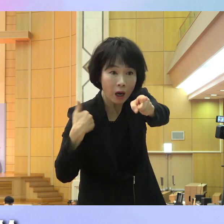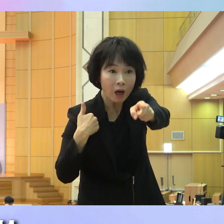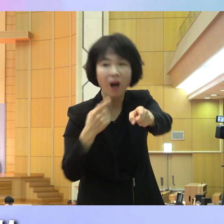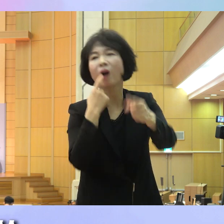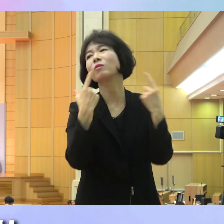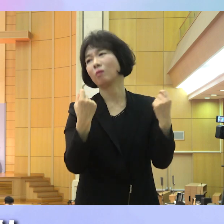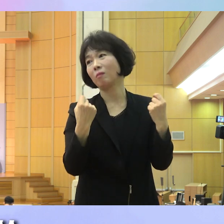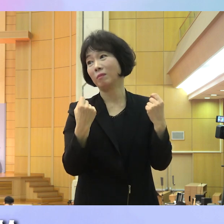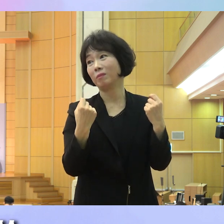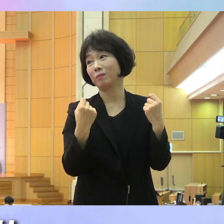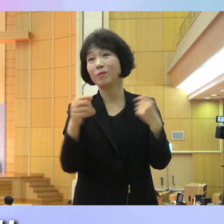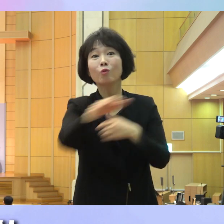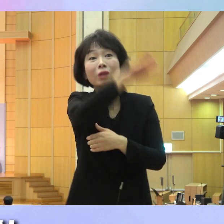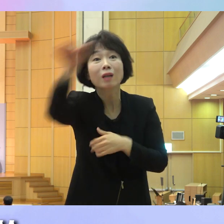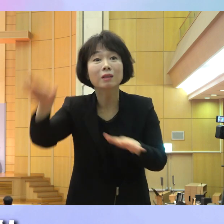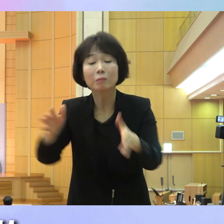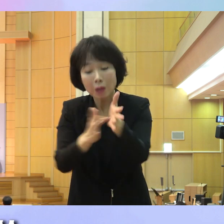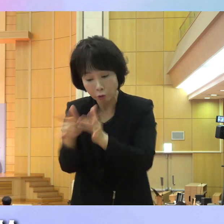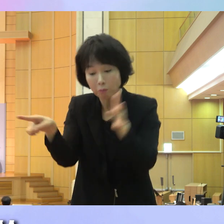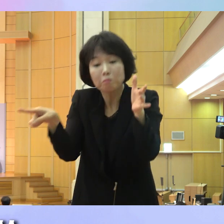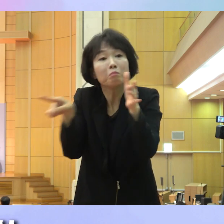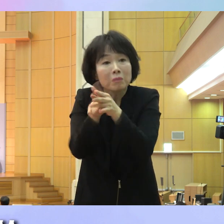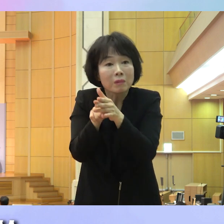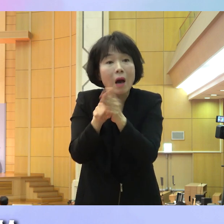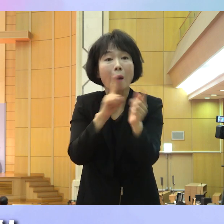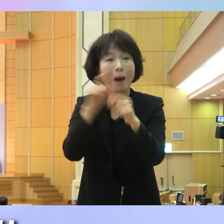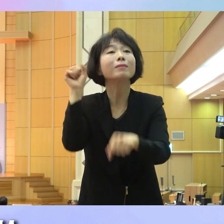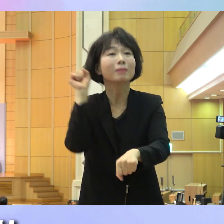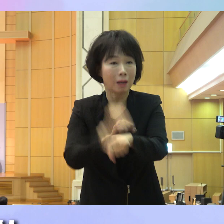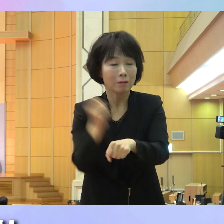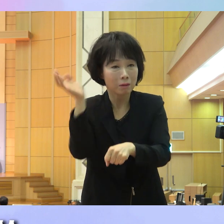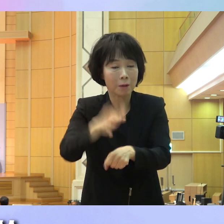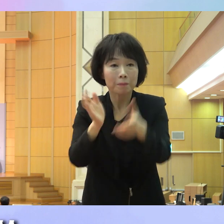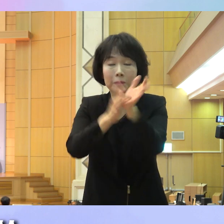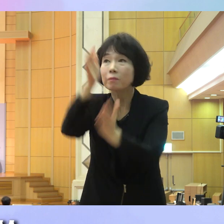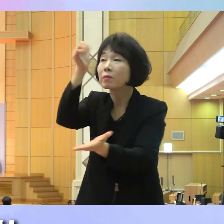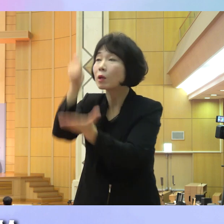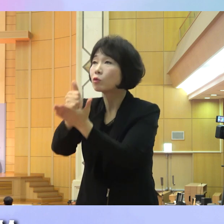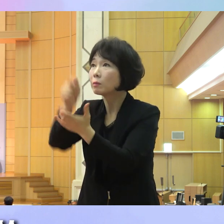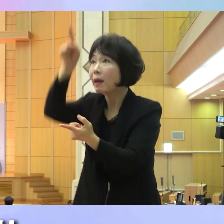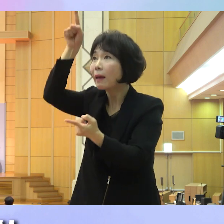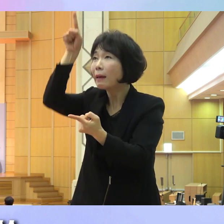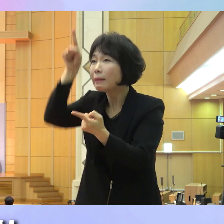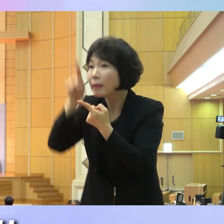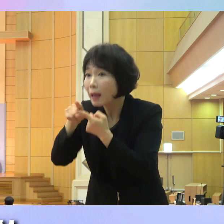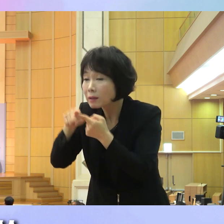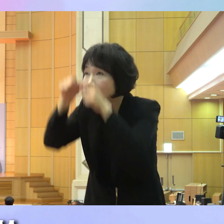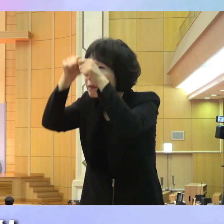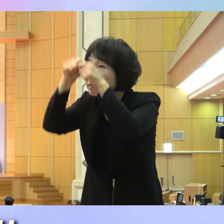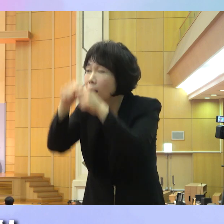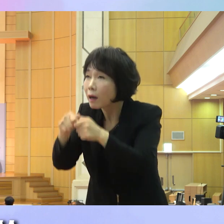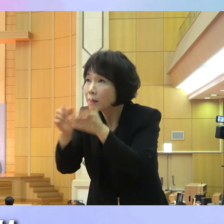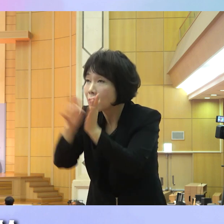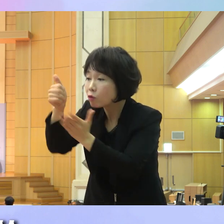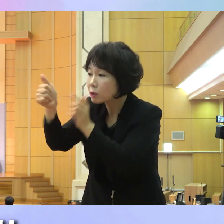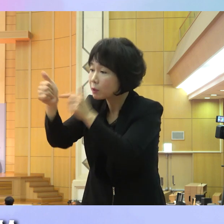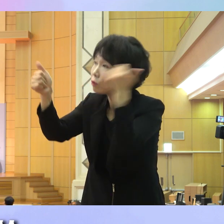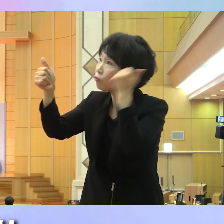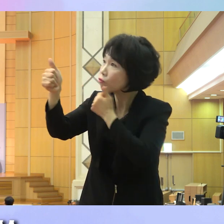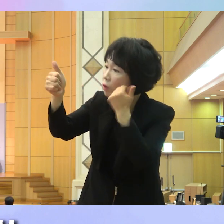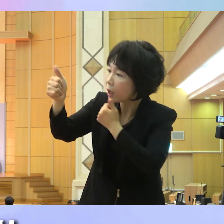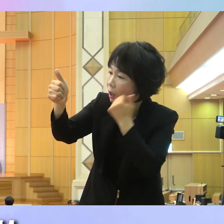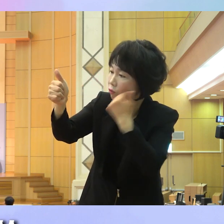예수를 믿노라 말하면서도 예수님에 대해서 정말 주님이 그리스도라고 하는 걸 확실히 알아야